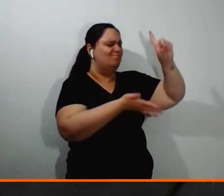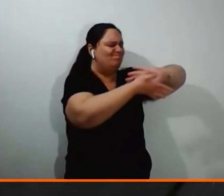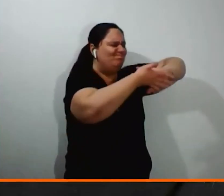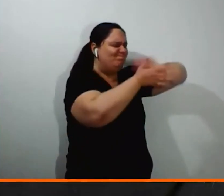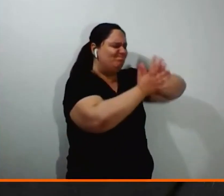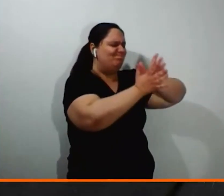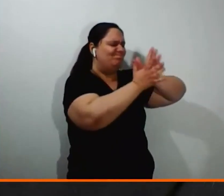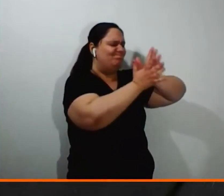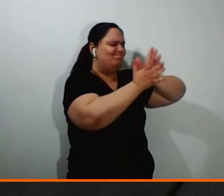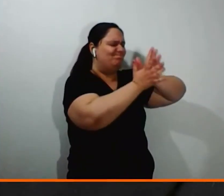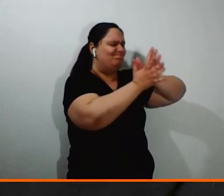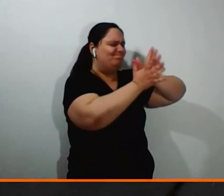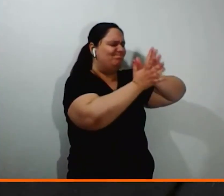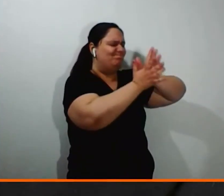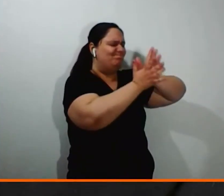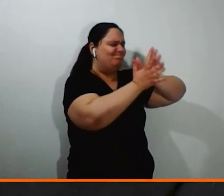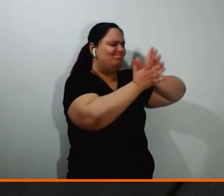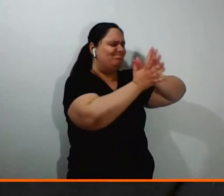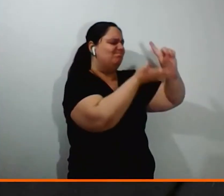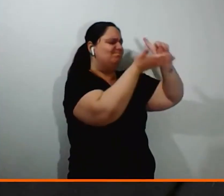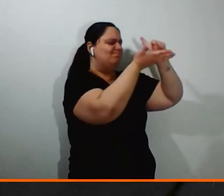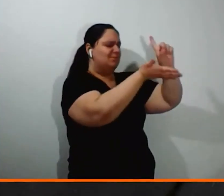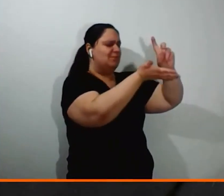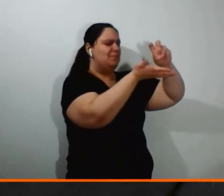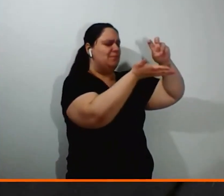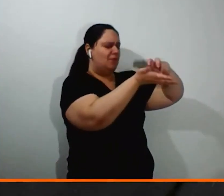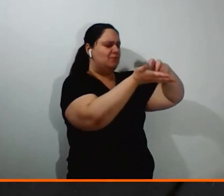finalmente tenha um descanso